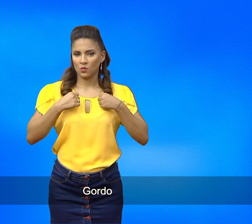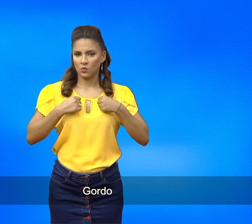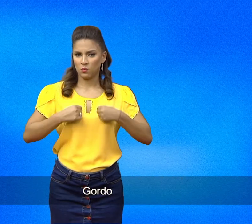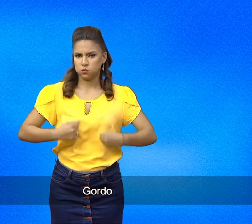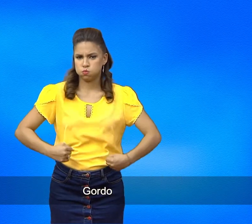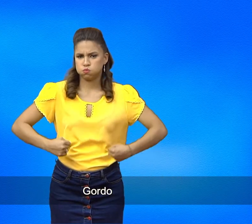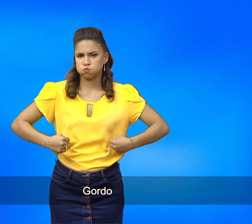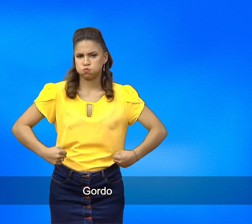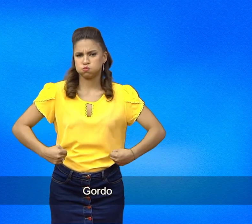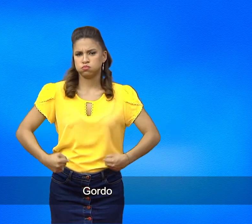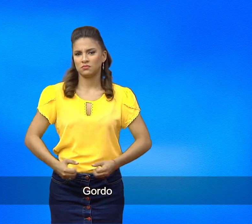gordo